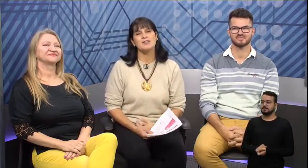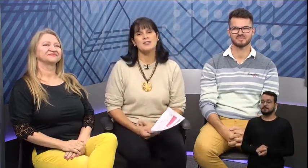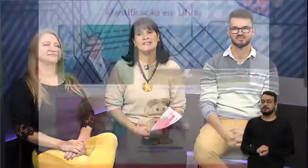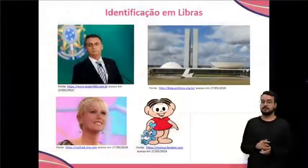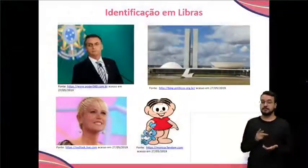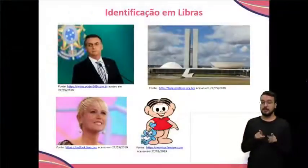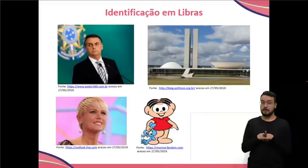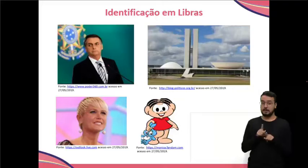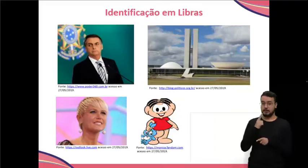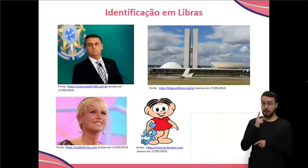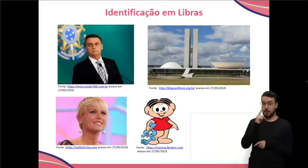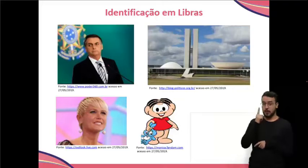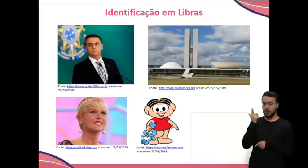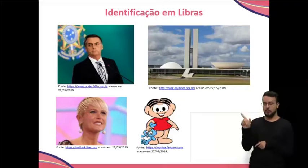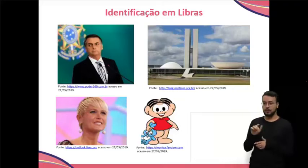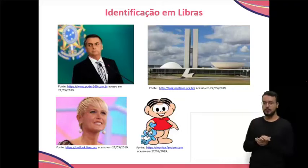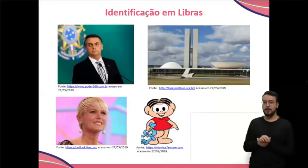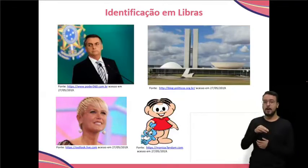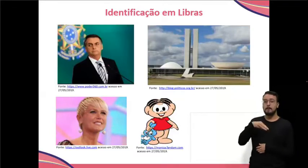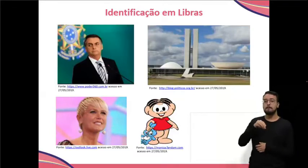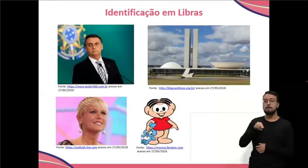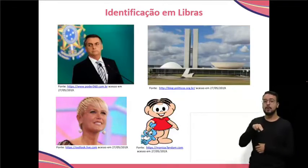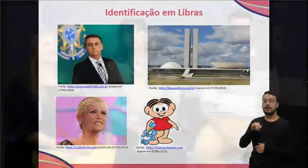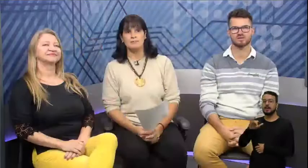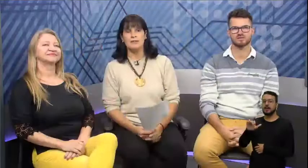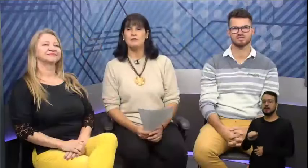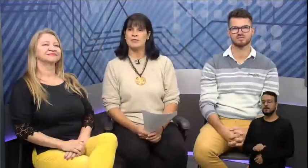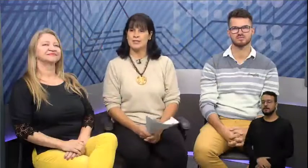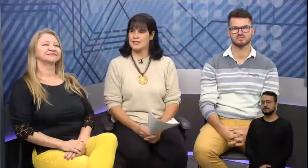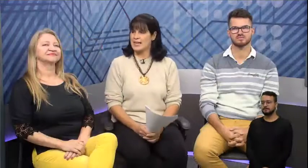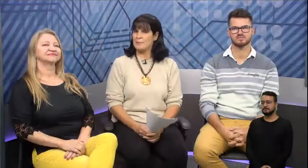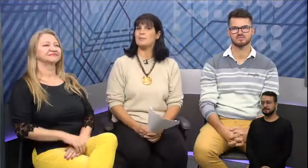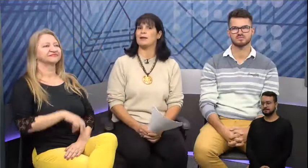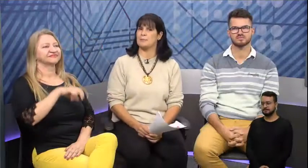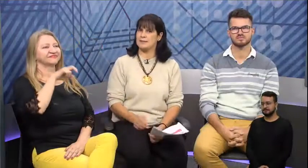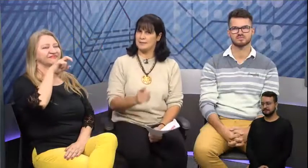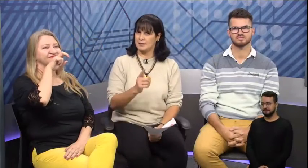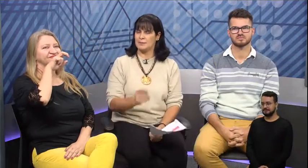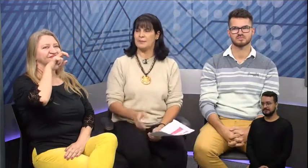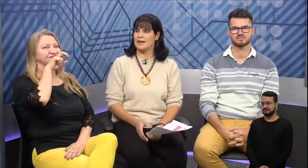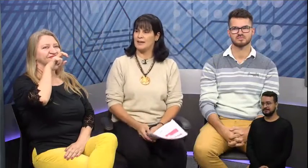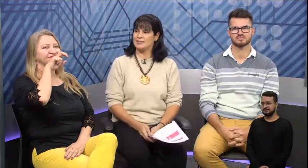nós temos lá agora a Mônica. Vocês já sabem, porque aprenderam na primeira aula.